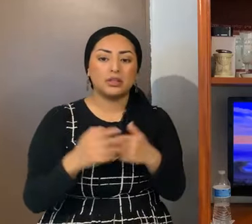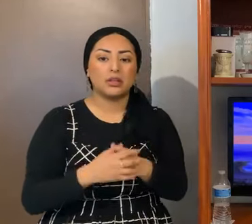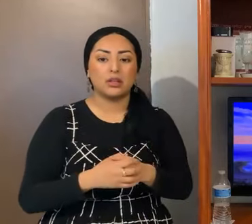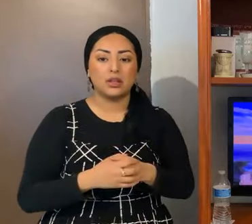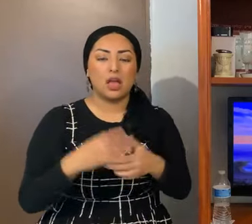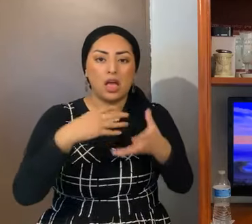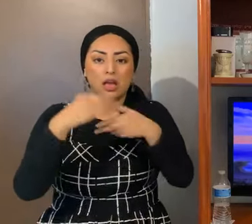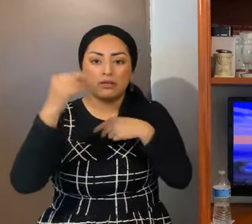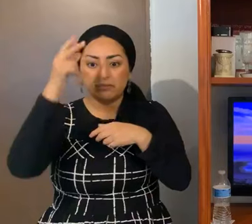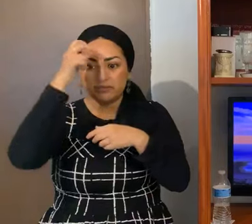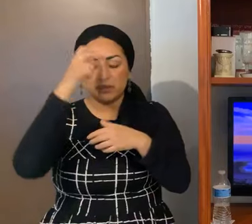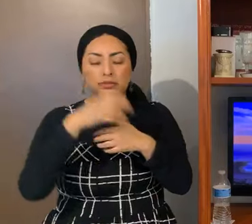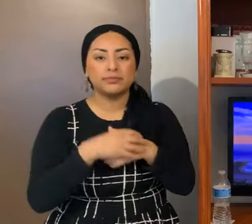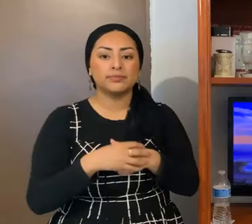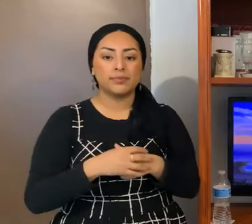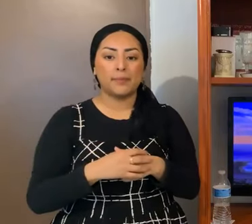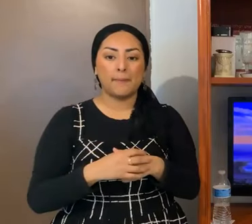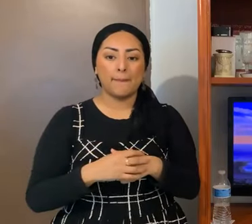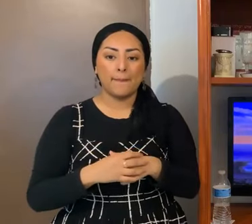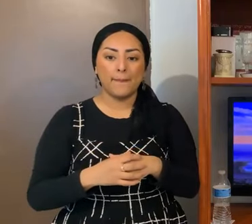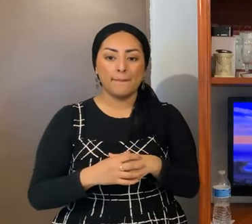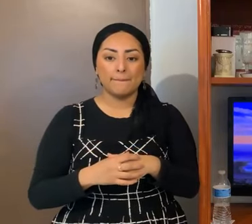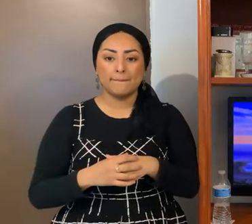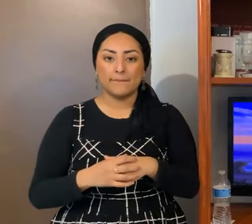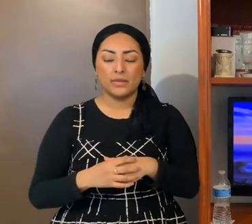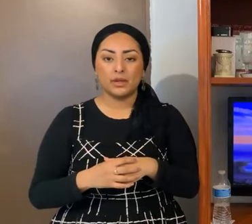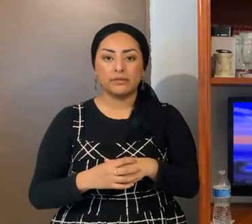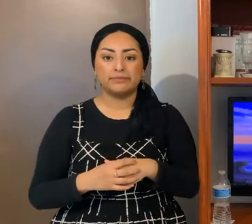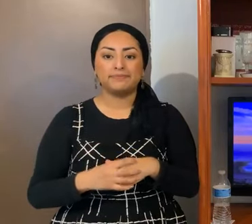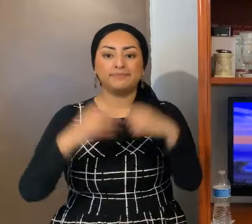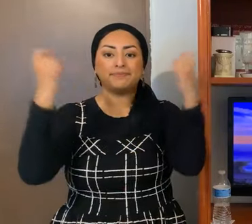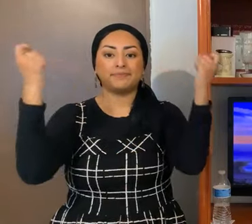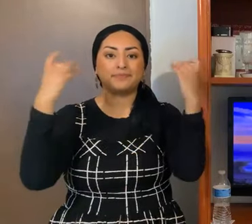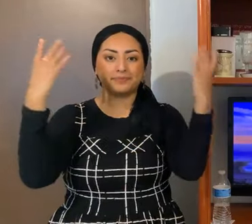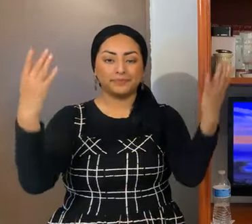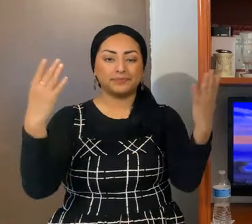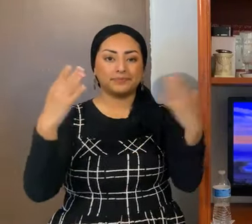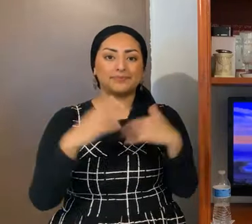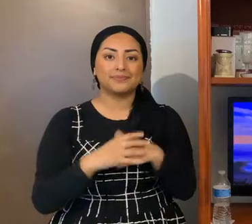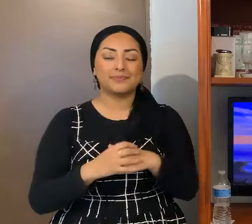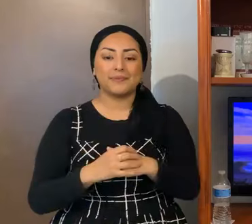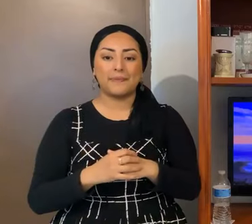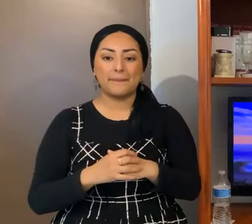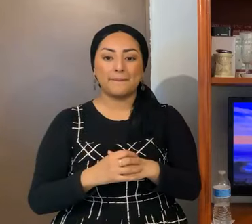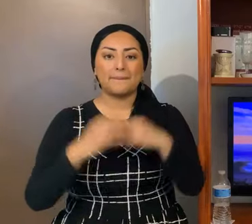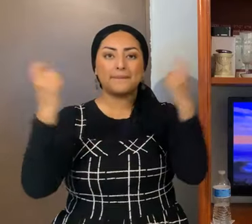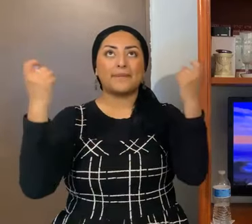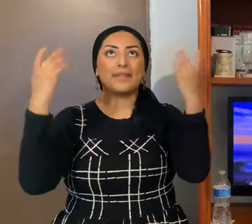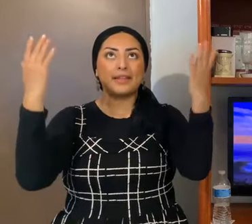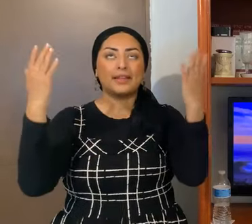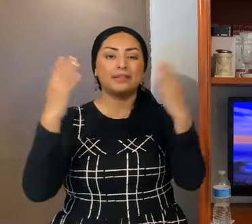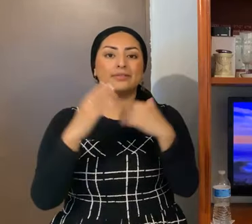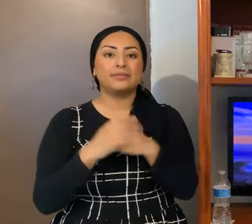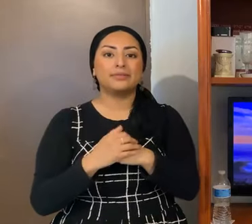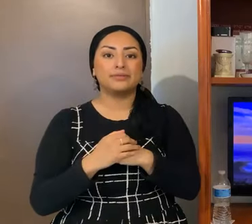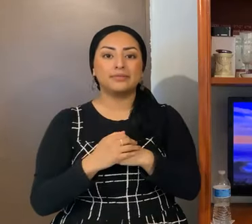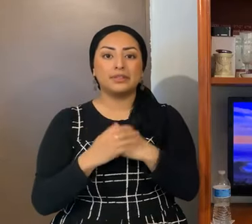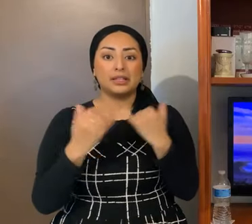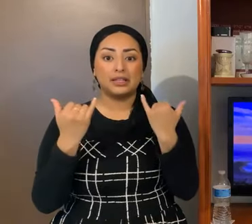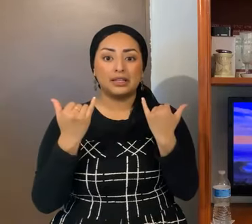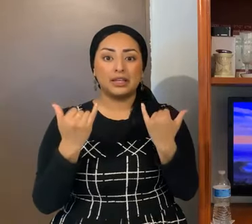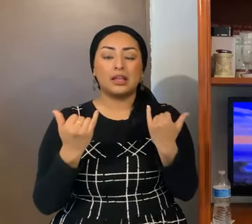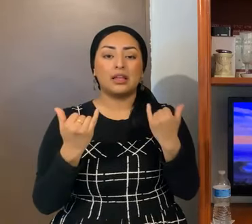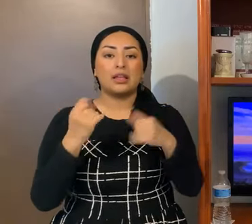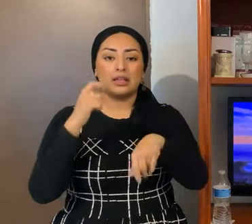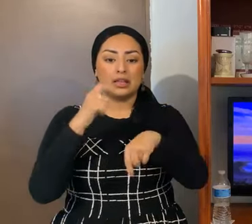de Hasatán a través del sacrificio de nuestro Adón Yahshua Mashiach. Aleluya, aleluya, aleluya. Es tiempo